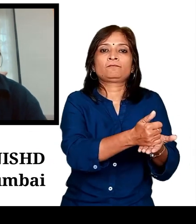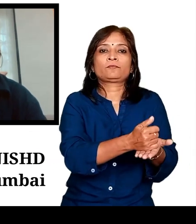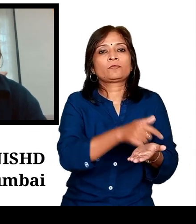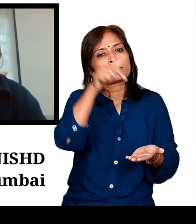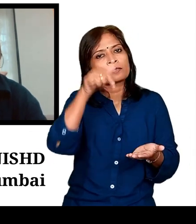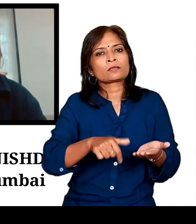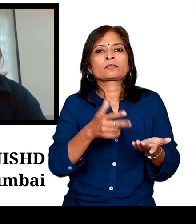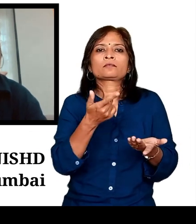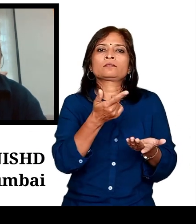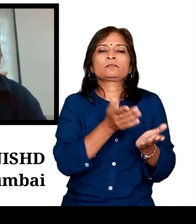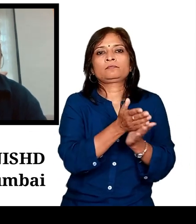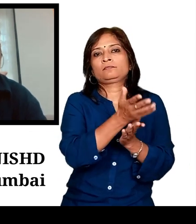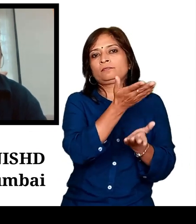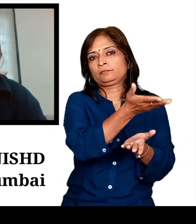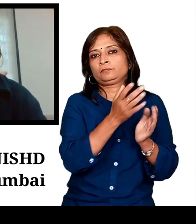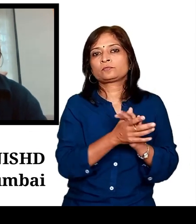यही होता है एक्चुअली कि